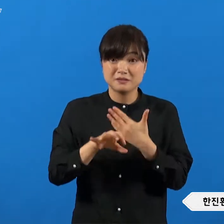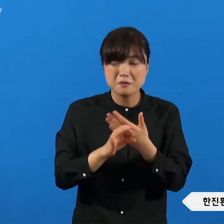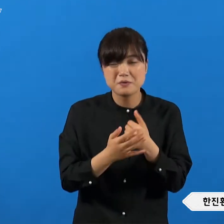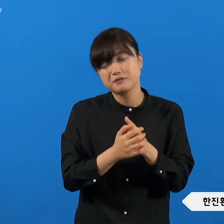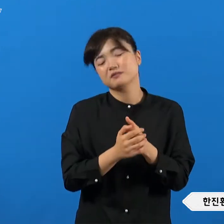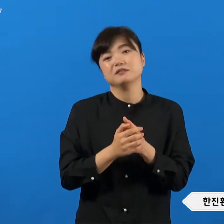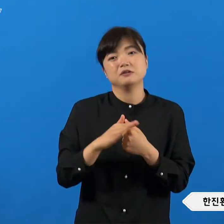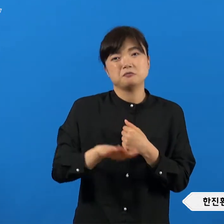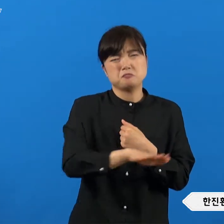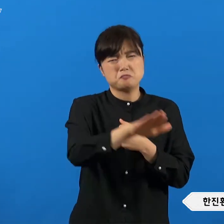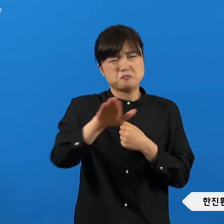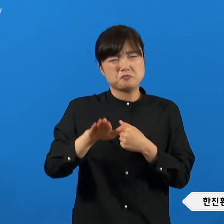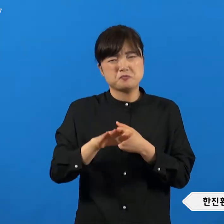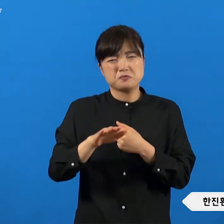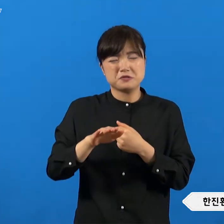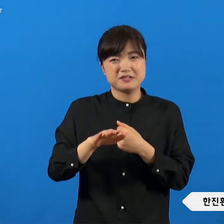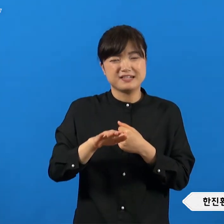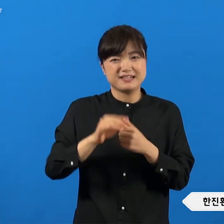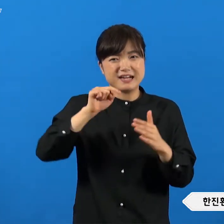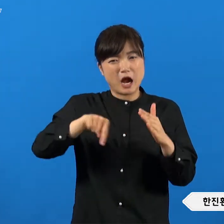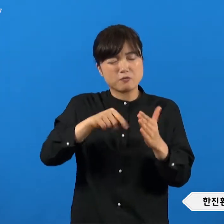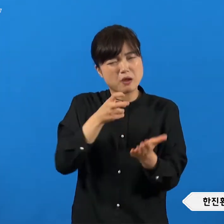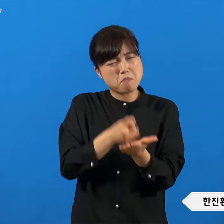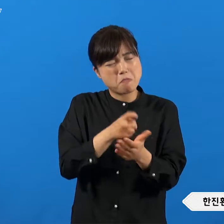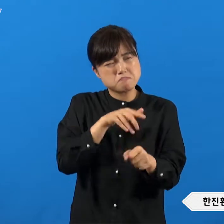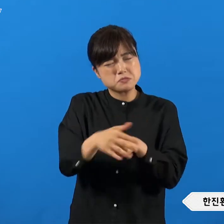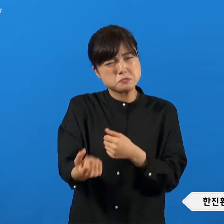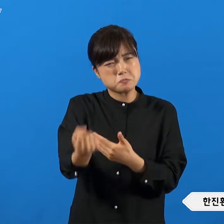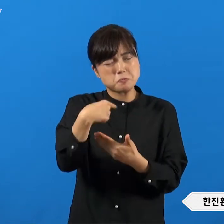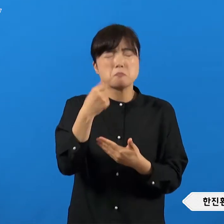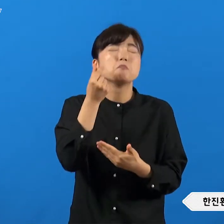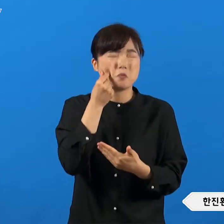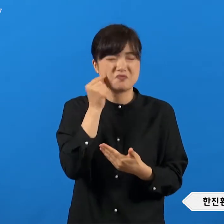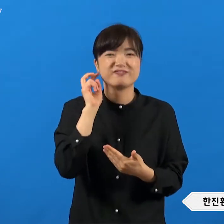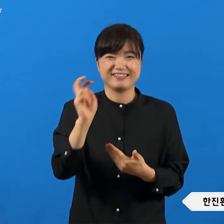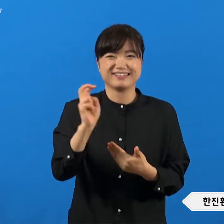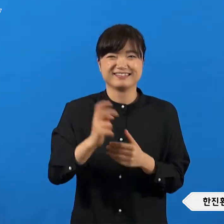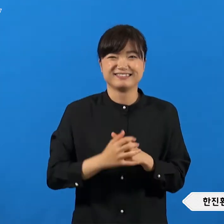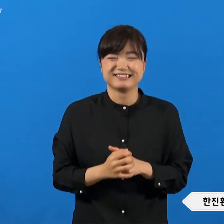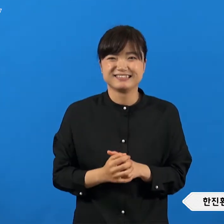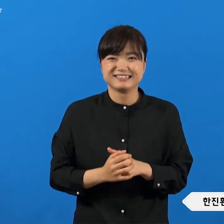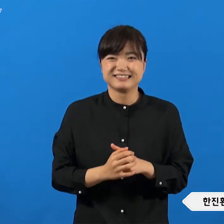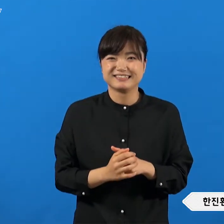그러면 뭐 우리 가운데 율법주의가 들어올 수가 없지요.